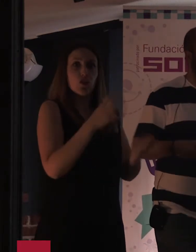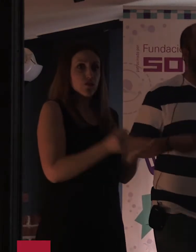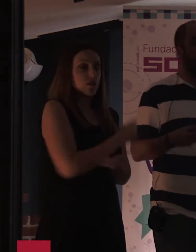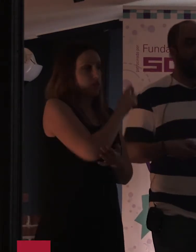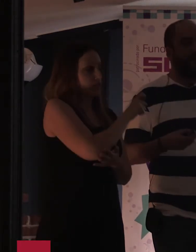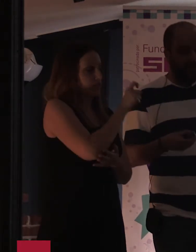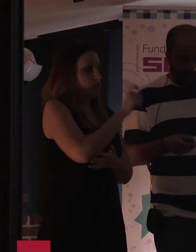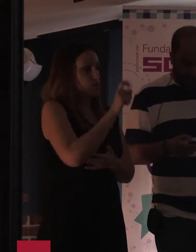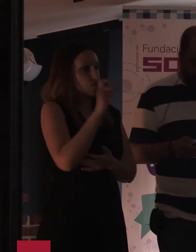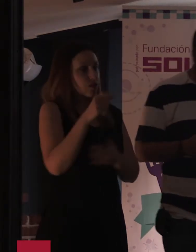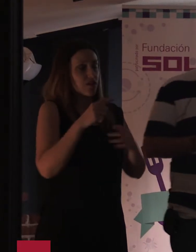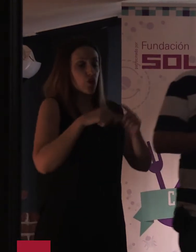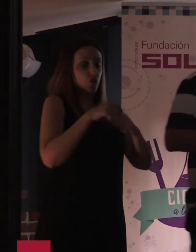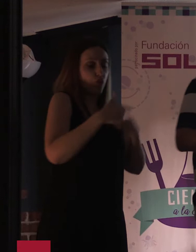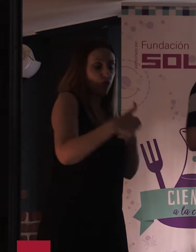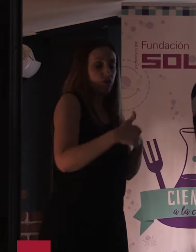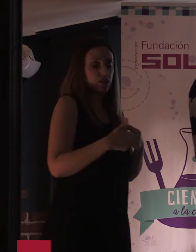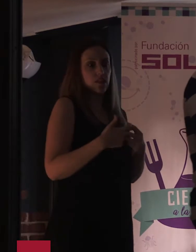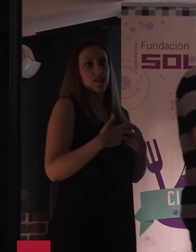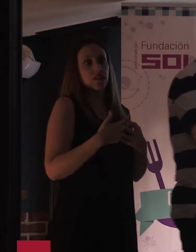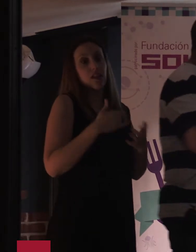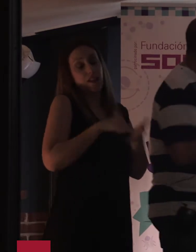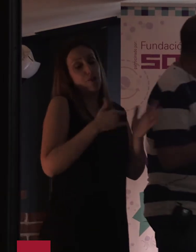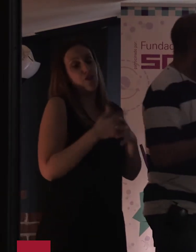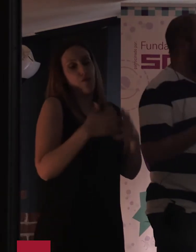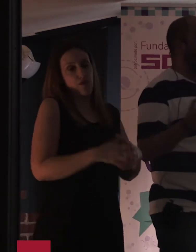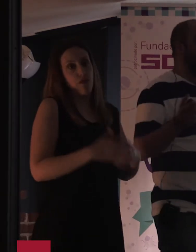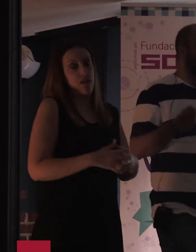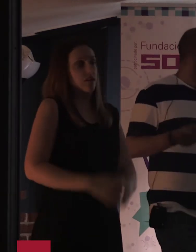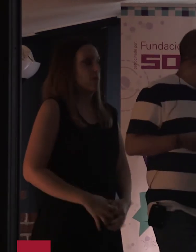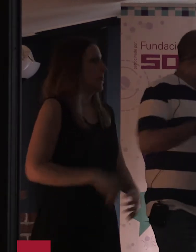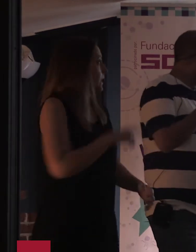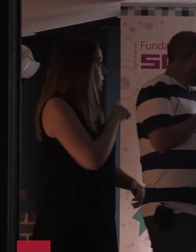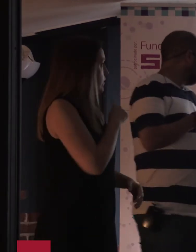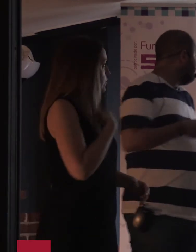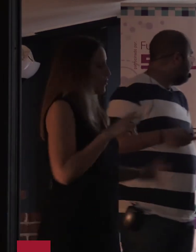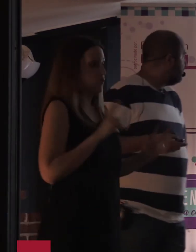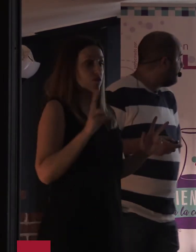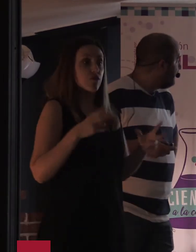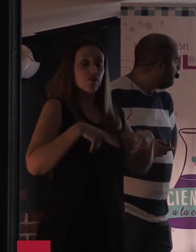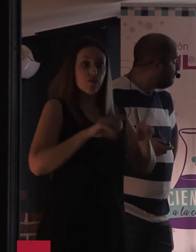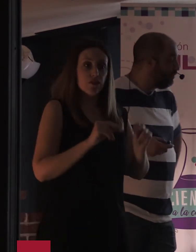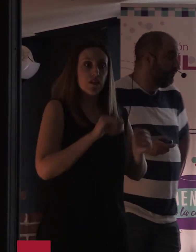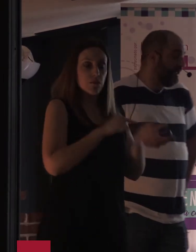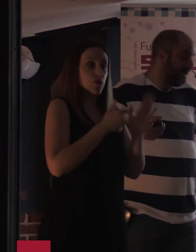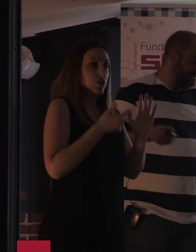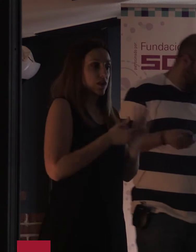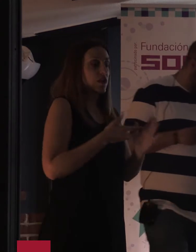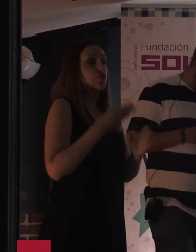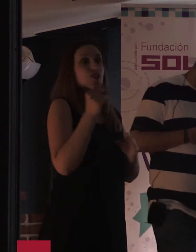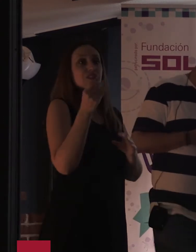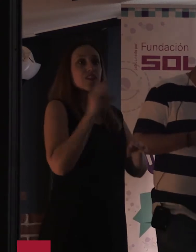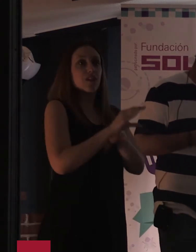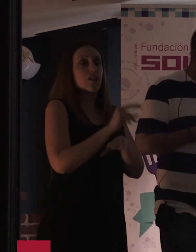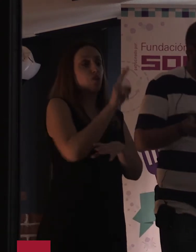ponen cada día a funcionar el proyecto. Con esto acabo, el proyecto está financiado por la Unión Europea, que es la que